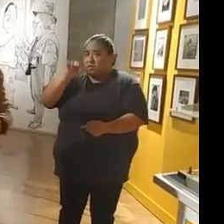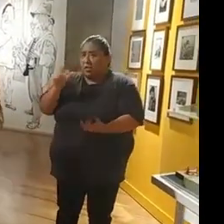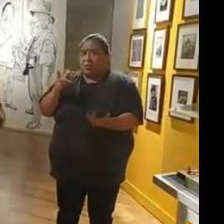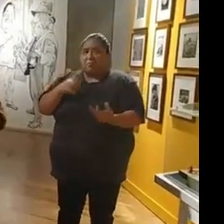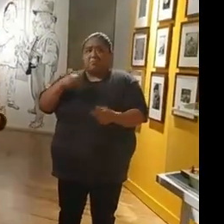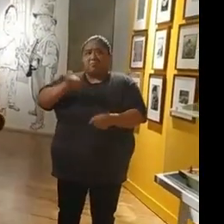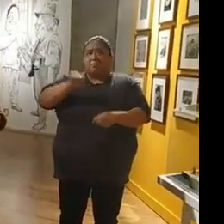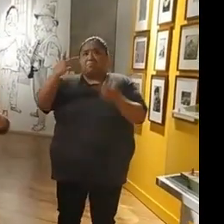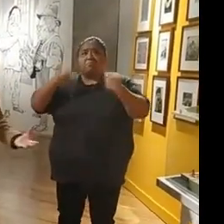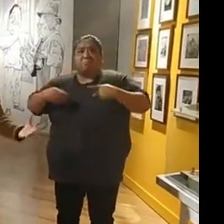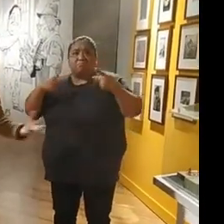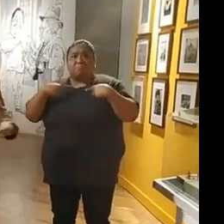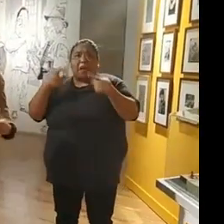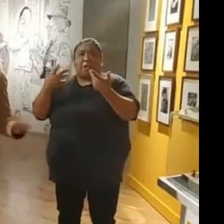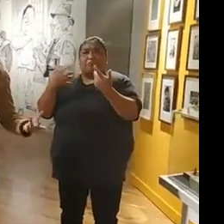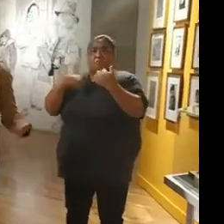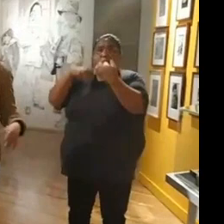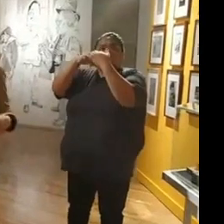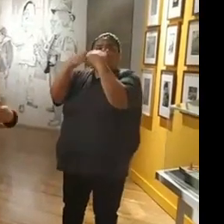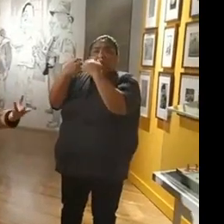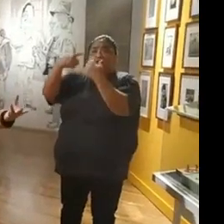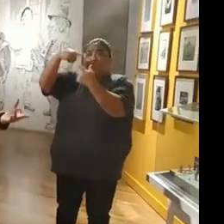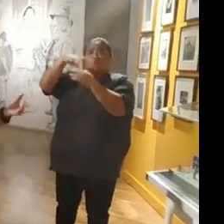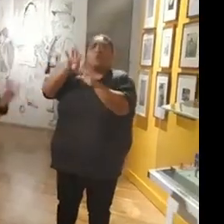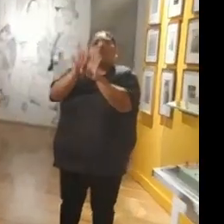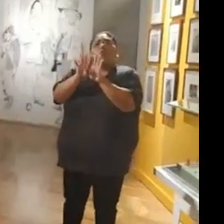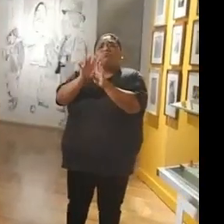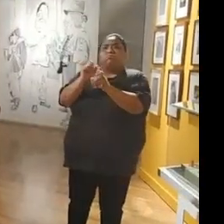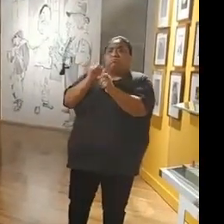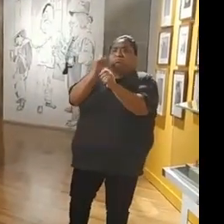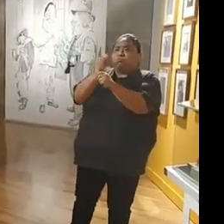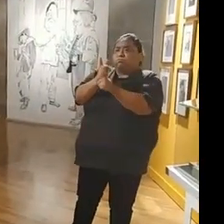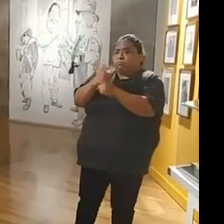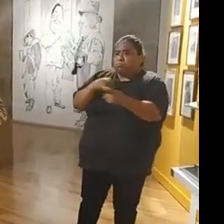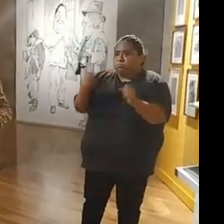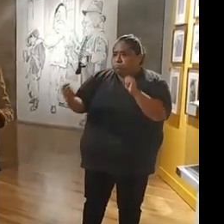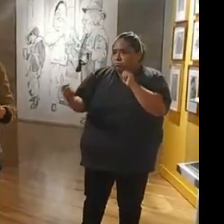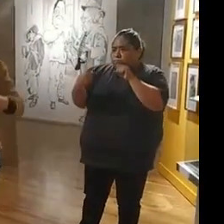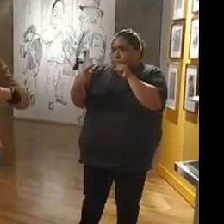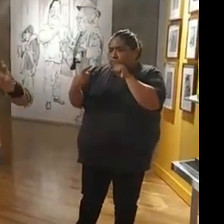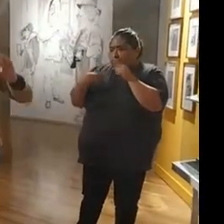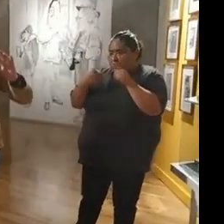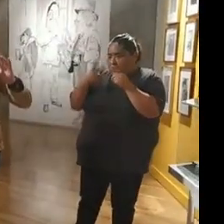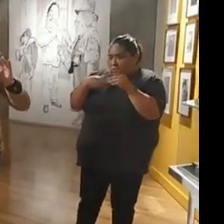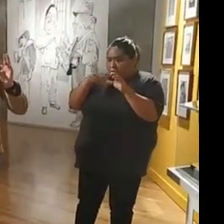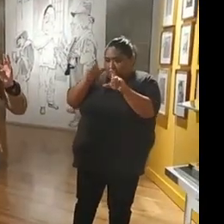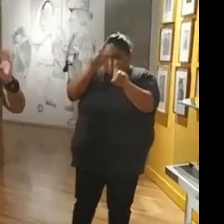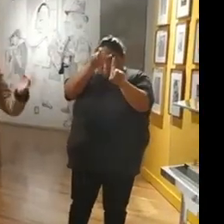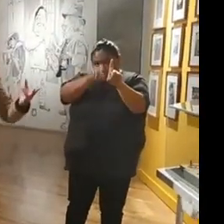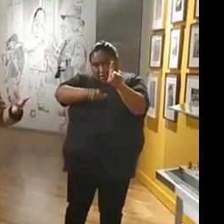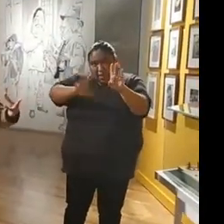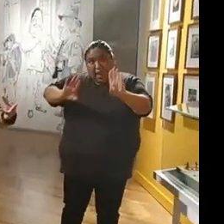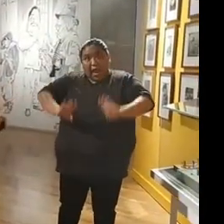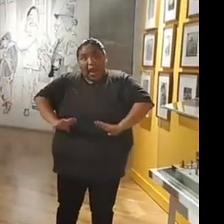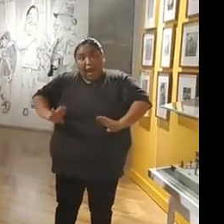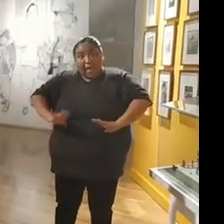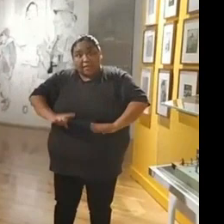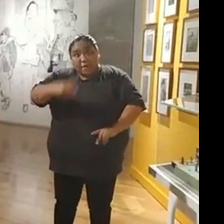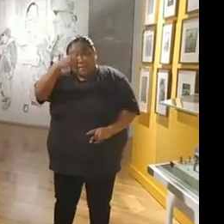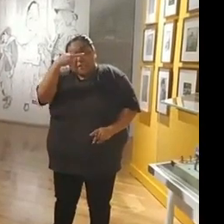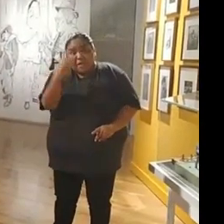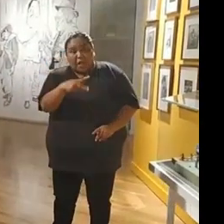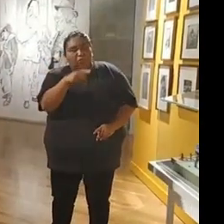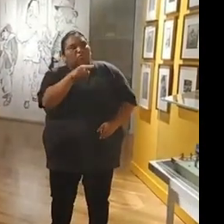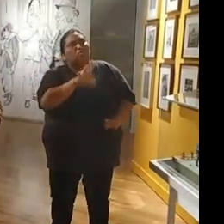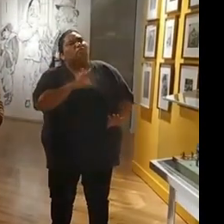extranjero, cómo identificas a un mexicano, ¿no? ¿Qué característica tú asocias con un